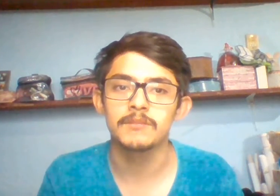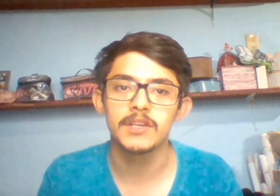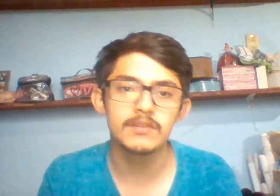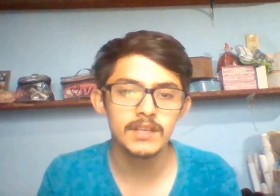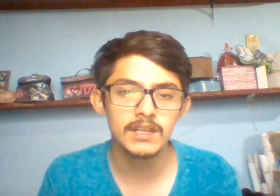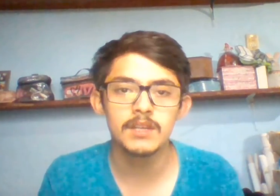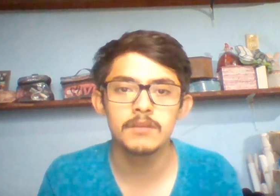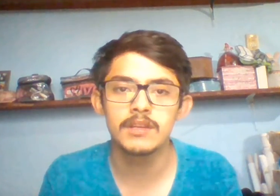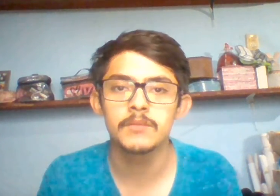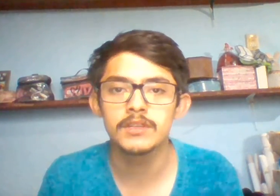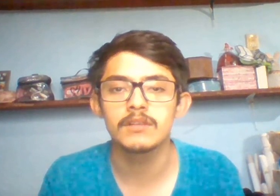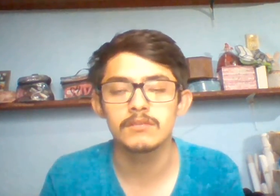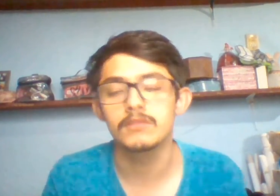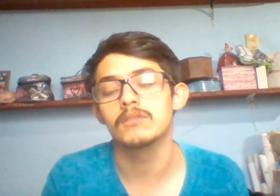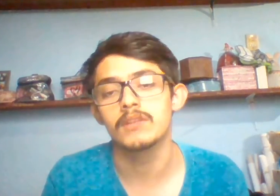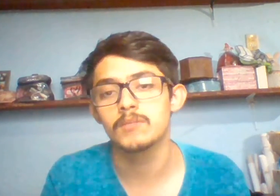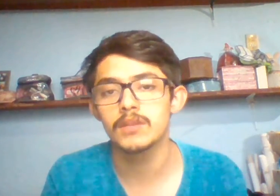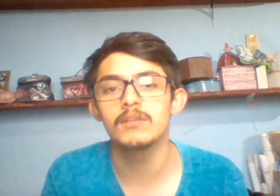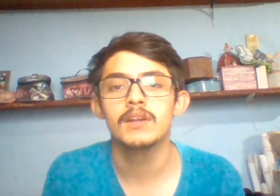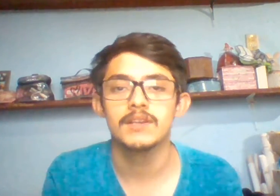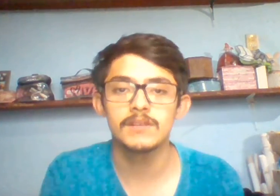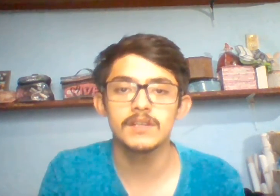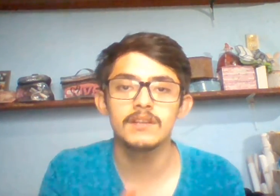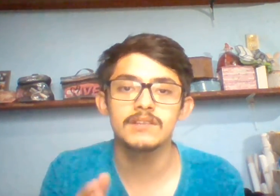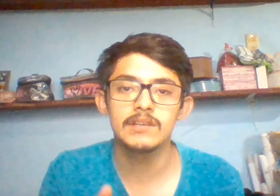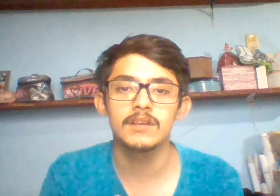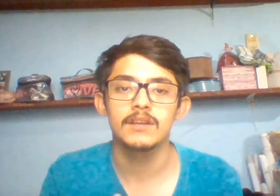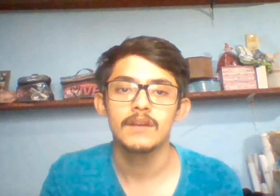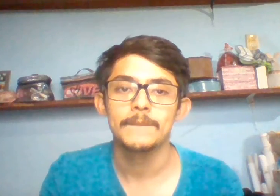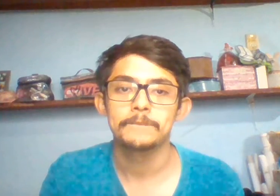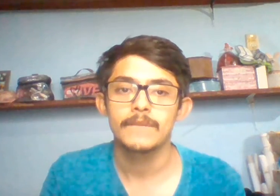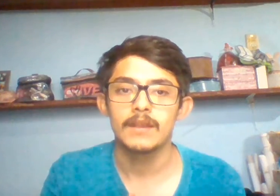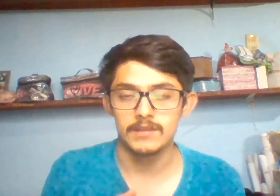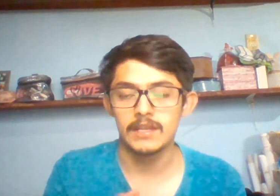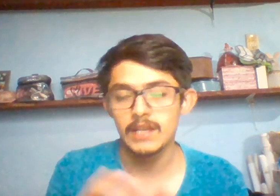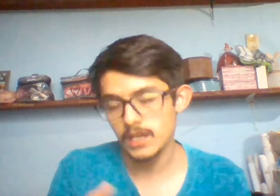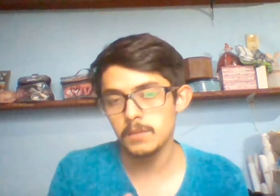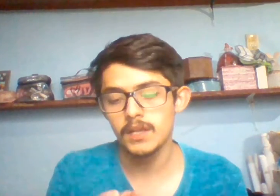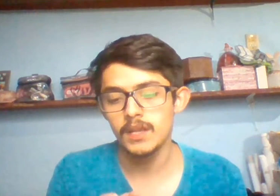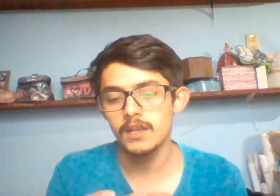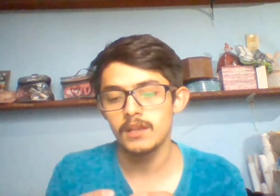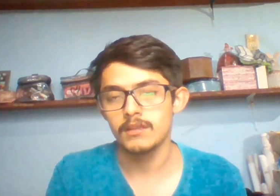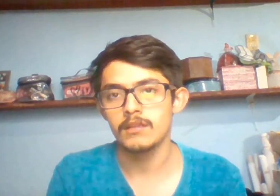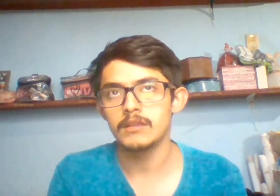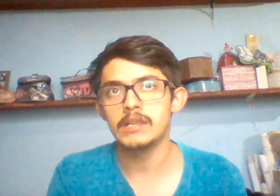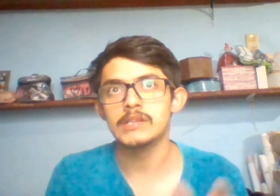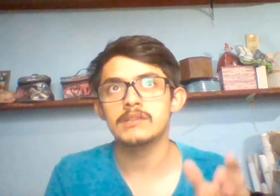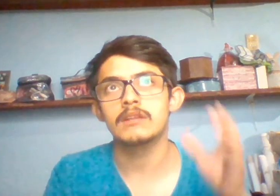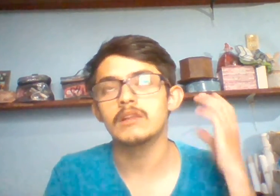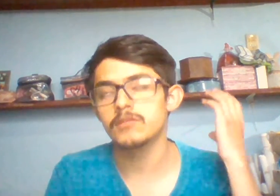mayor sea el calibre, el diámetro del conductor es menor. Esto quiere decir que el calibre que en los cables